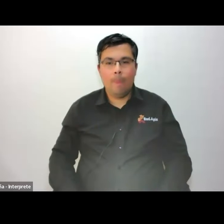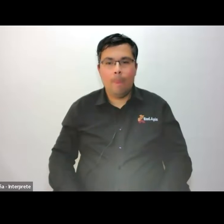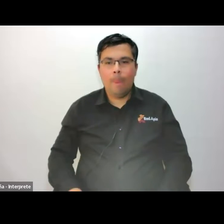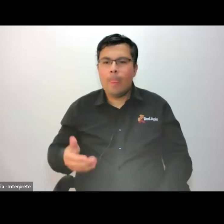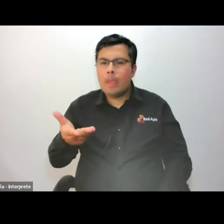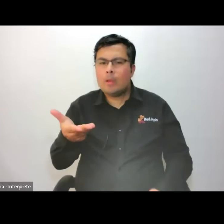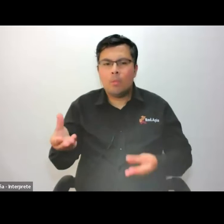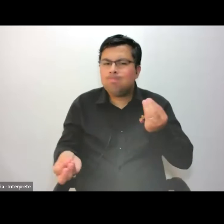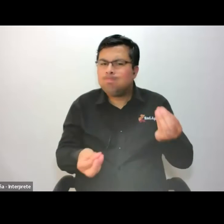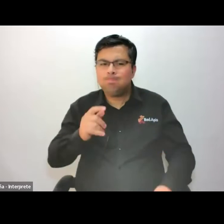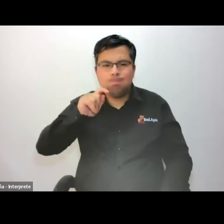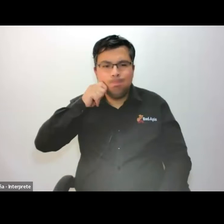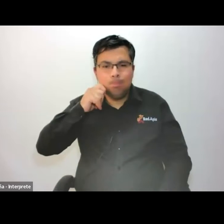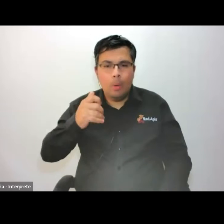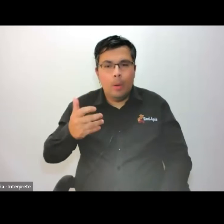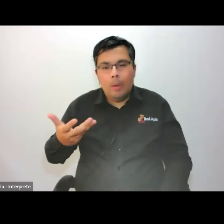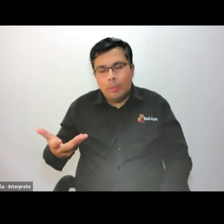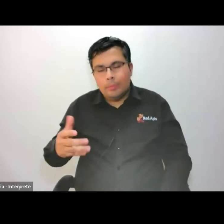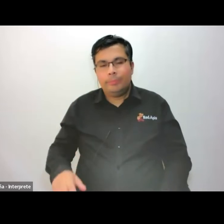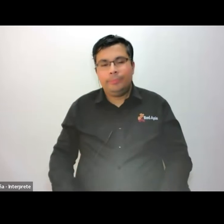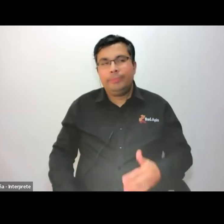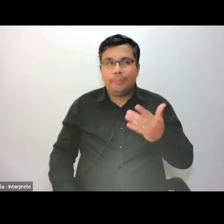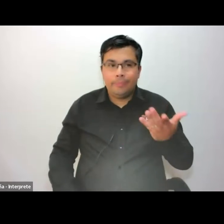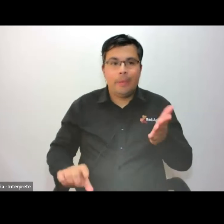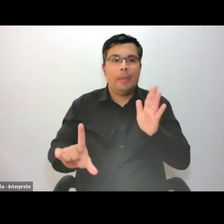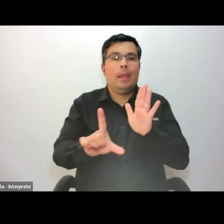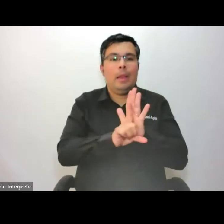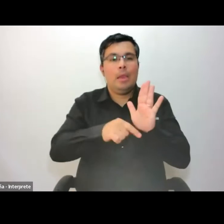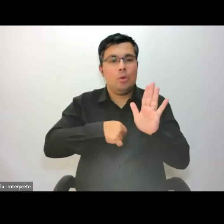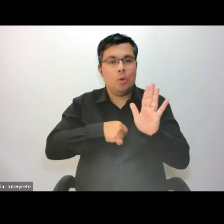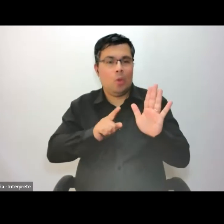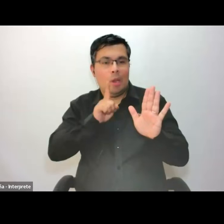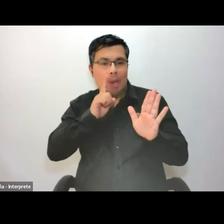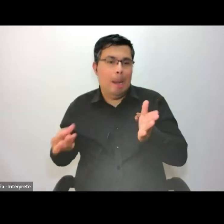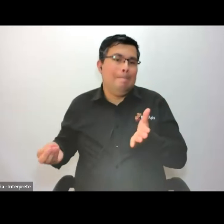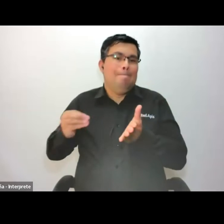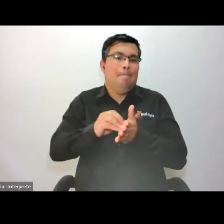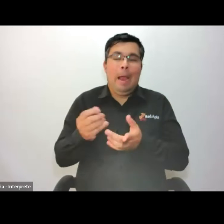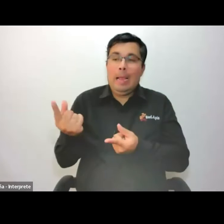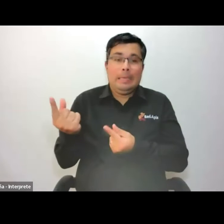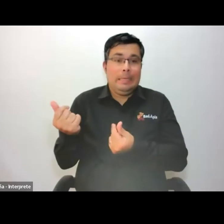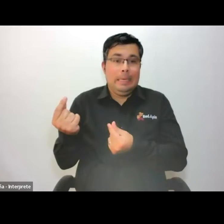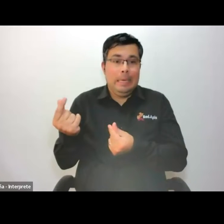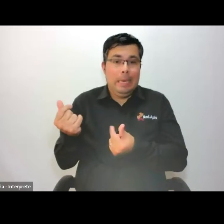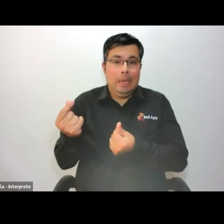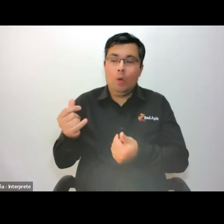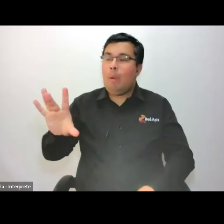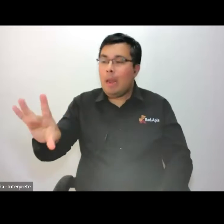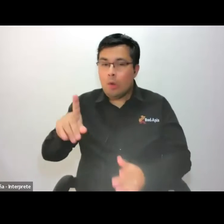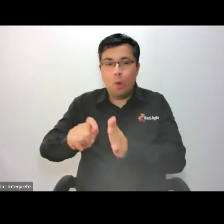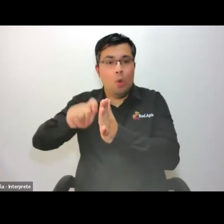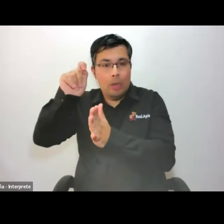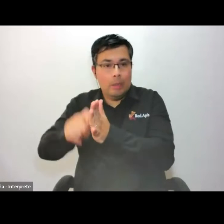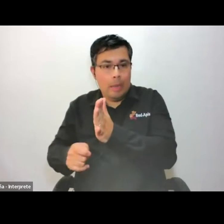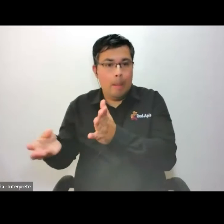no significa que a propósito de esta ley voy a tener más dinero para contratar determinados especialistas o no. Eso de